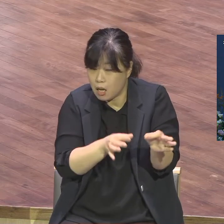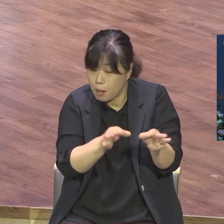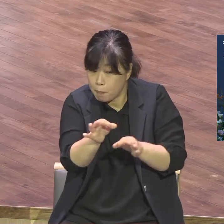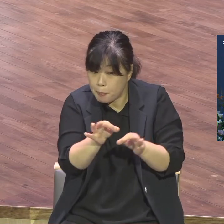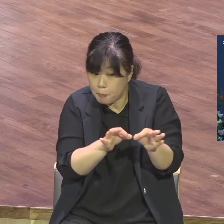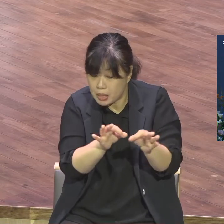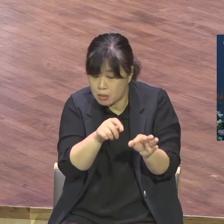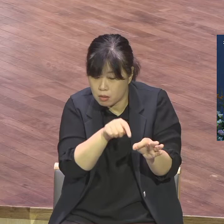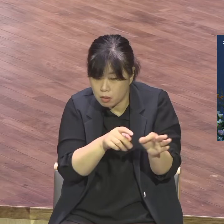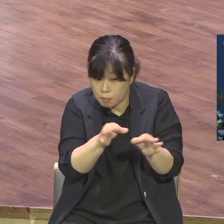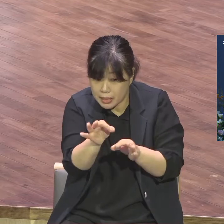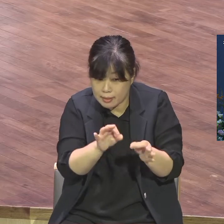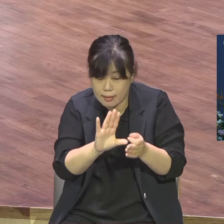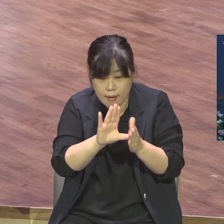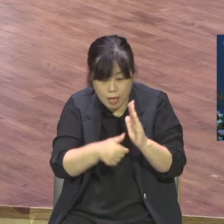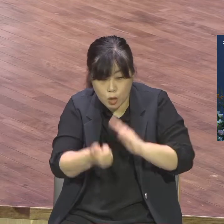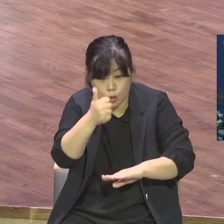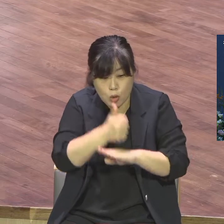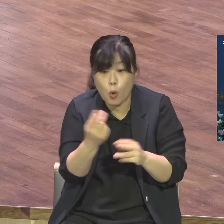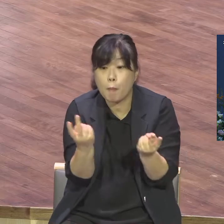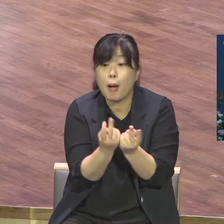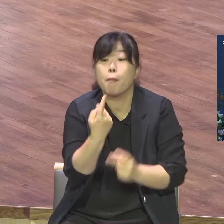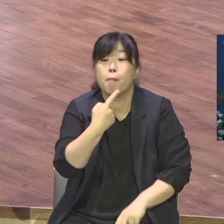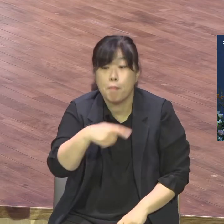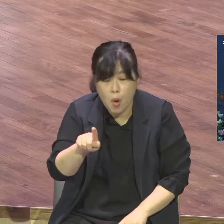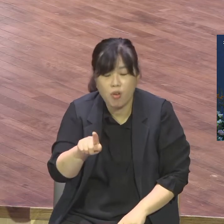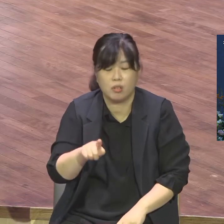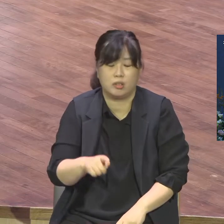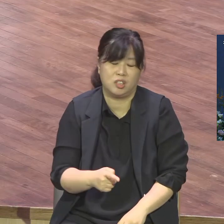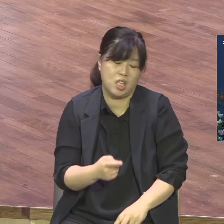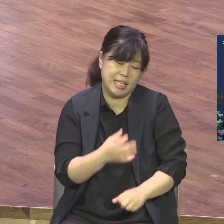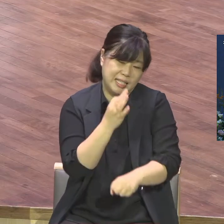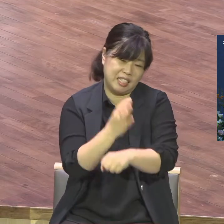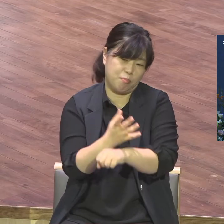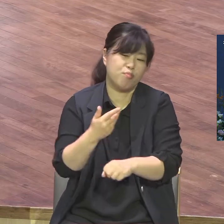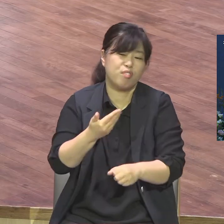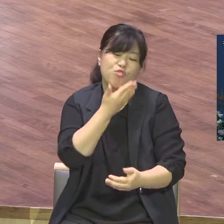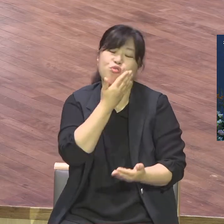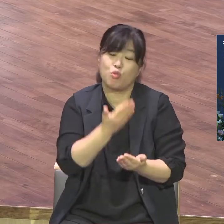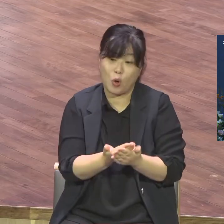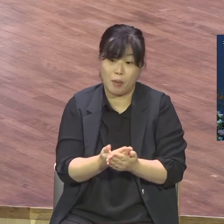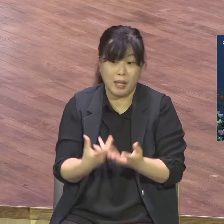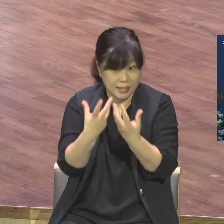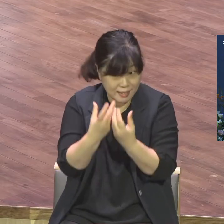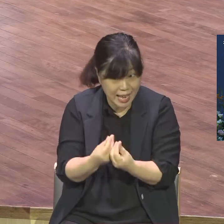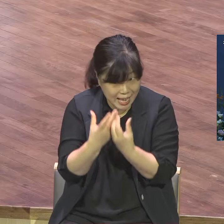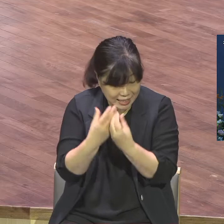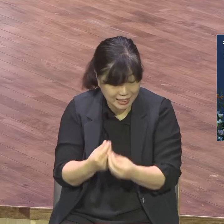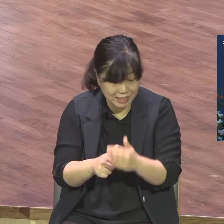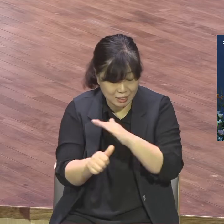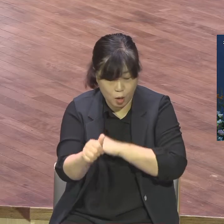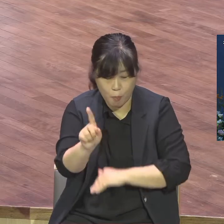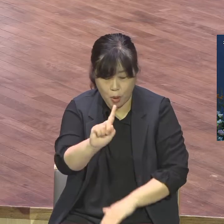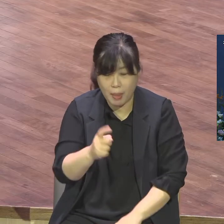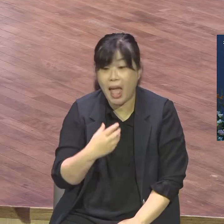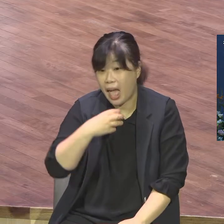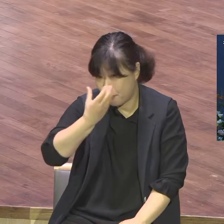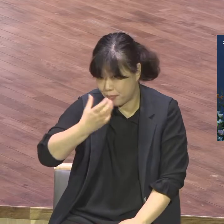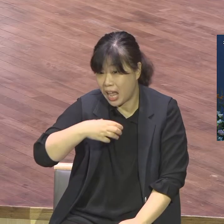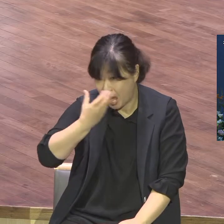한다. 대표적인 이 사례가 바로 애플 아이폰입니다. 스티브 잡스와